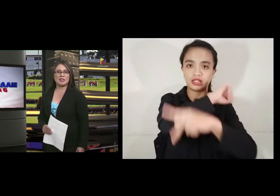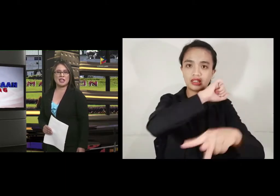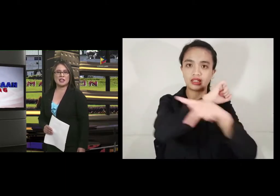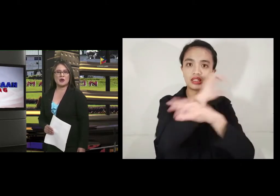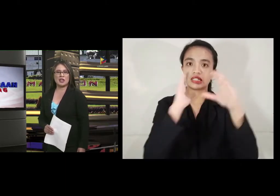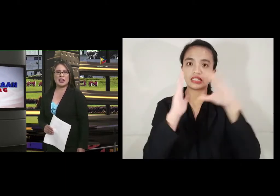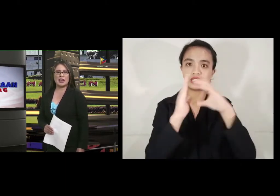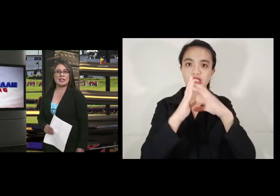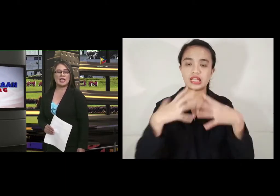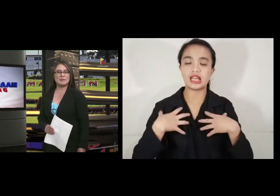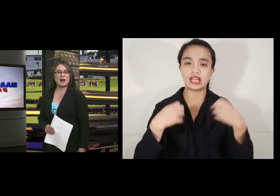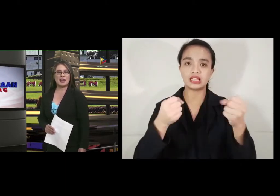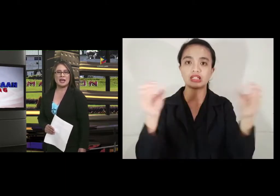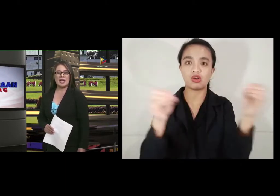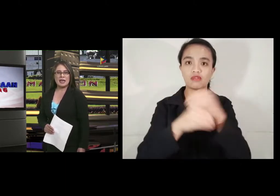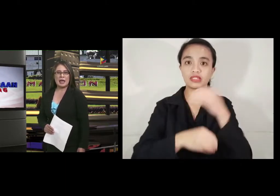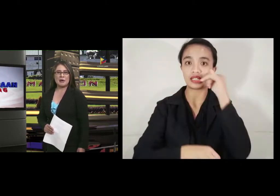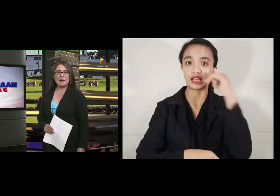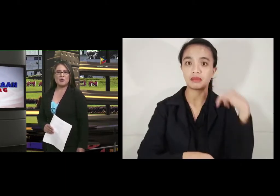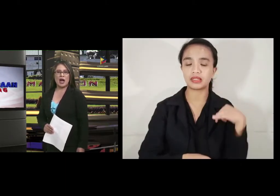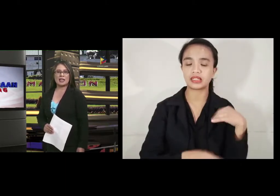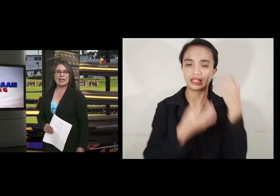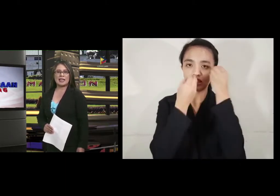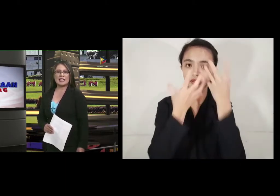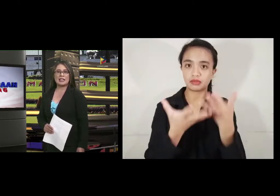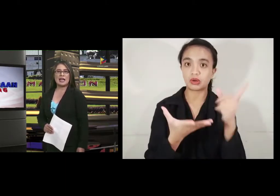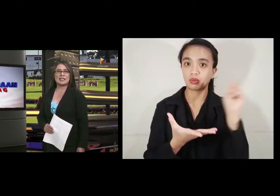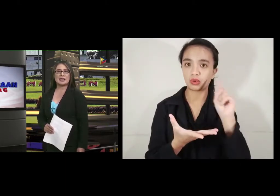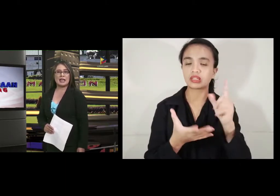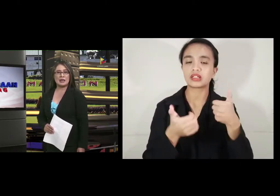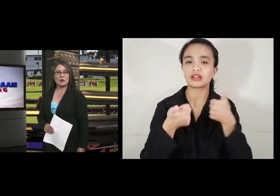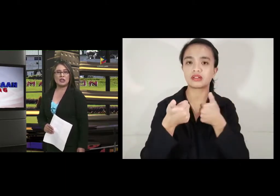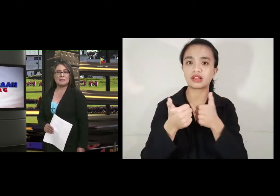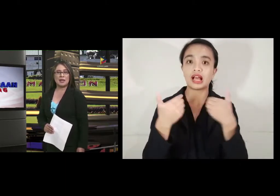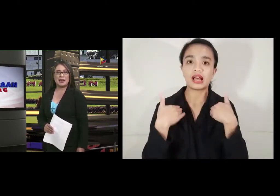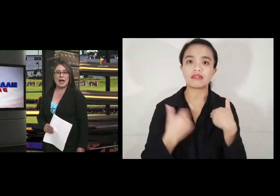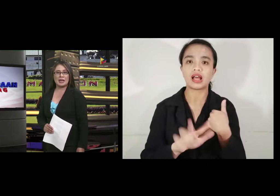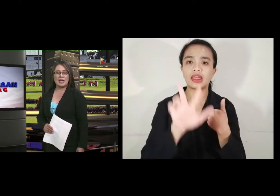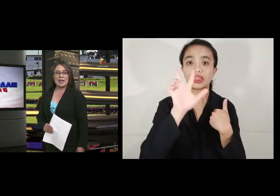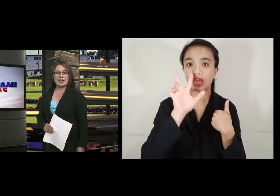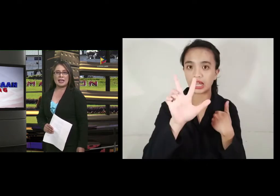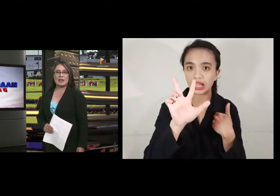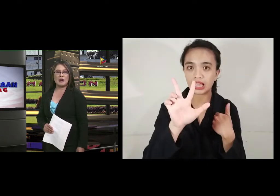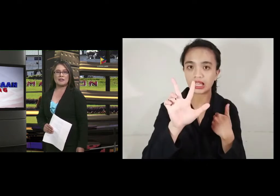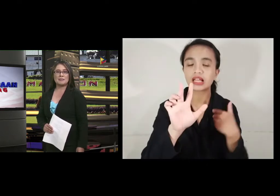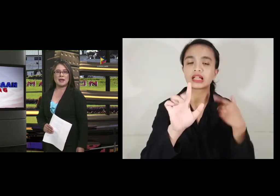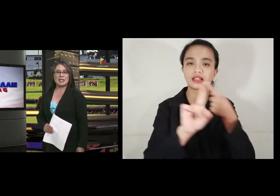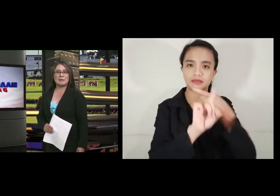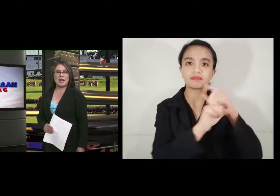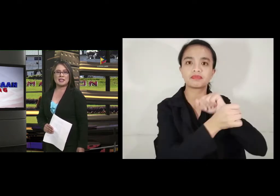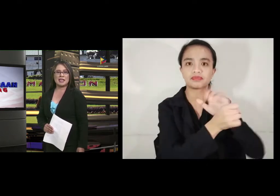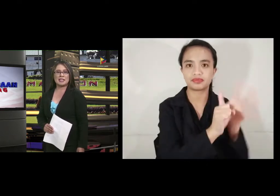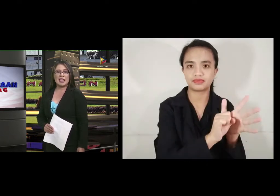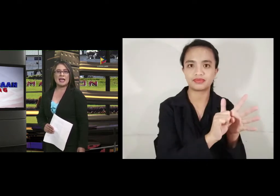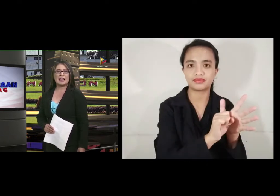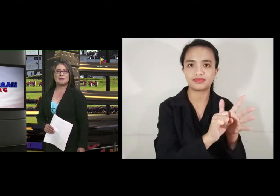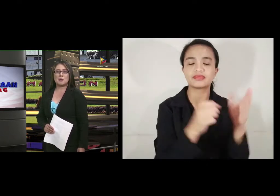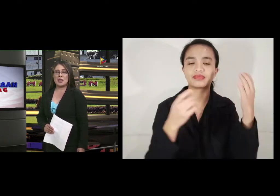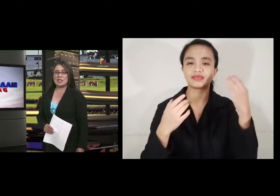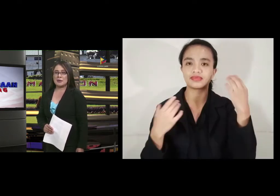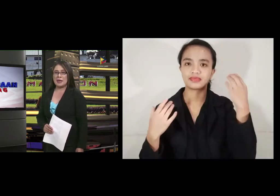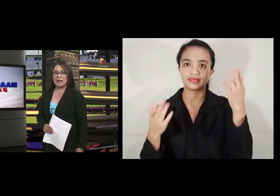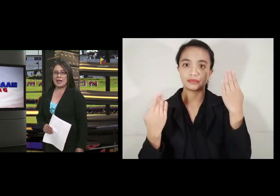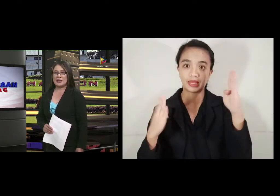health offices ti Cordillera iti Calman na ipakamunga agtaltalinaed asag talo ti bilang dagiti COVID positive cases